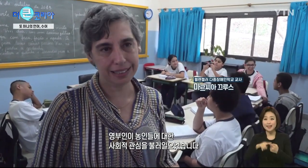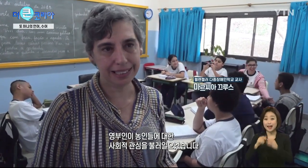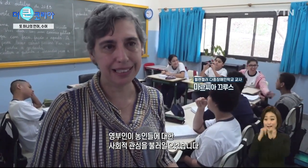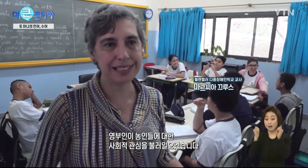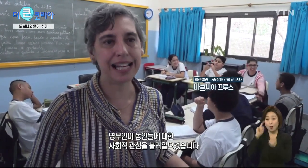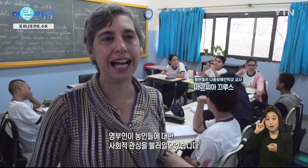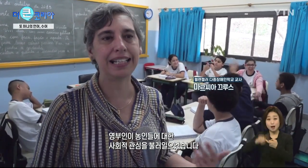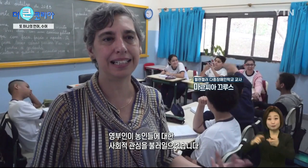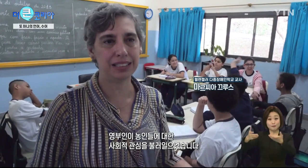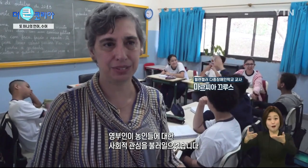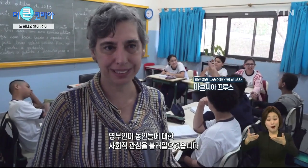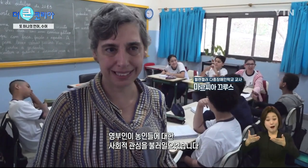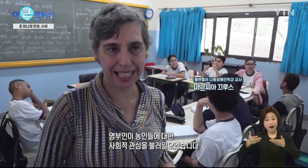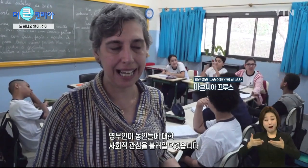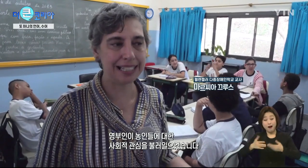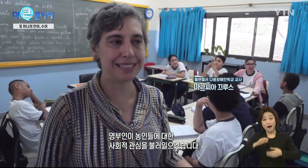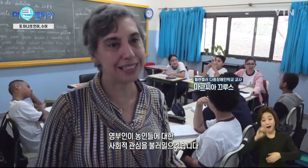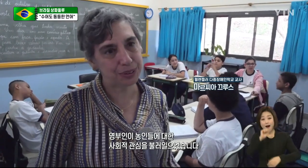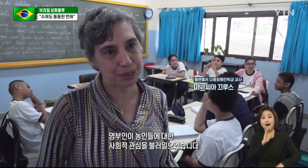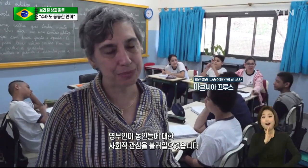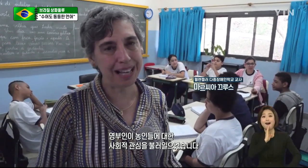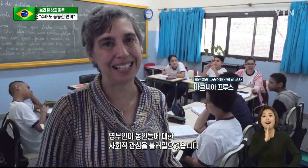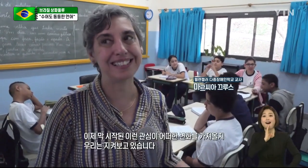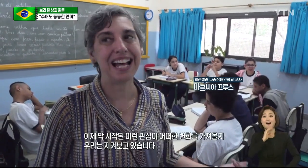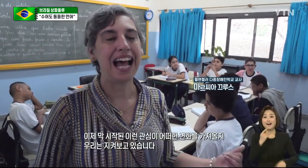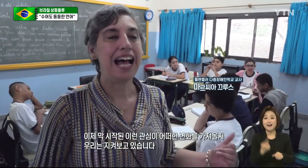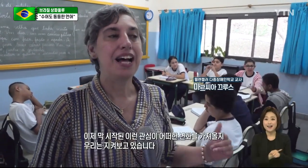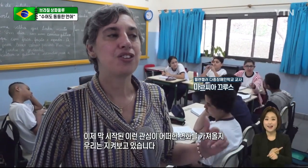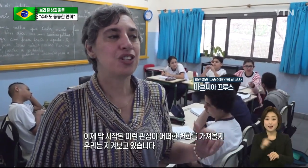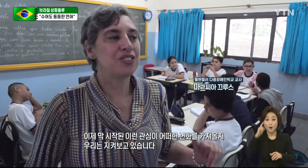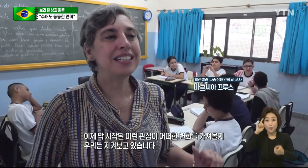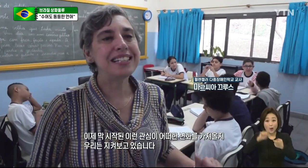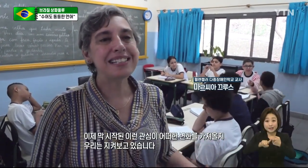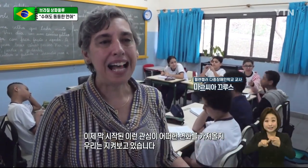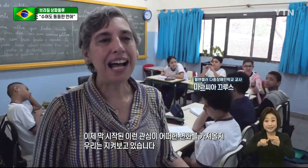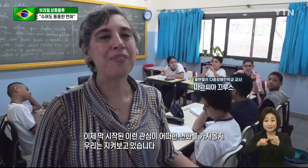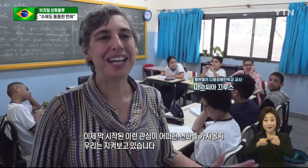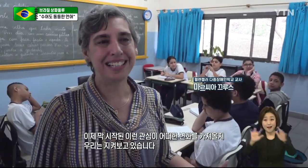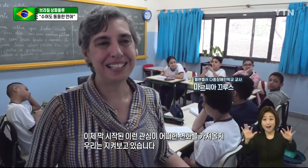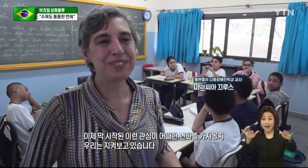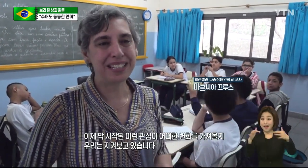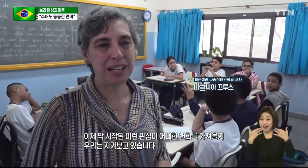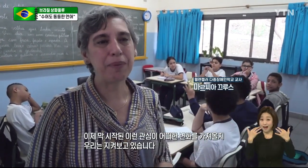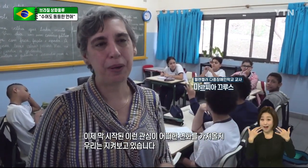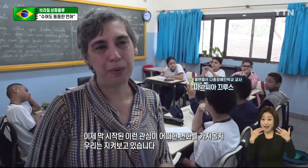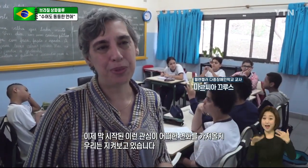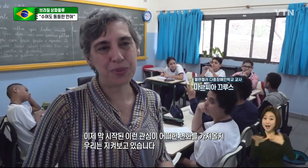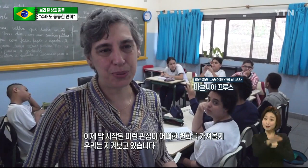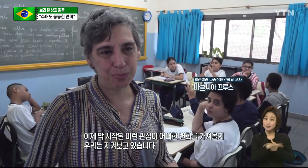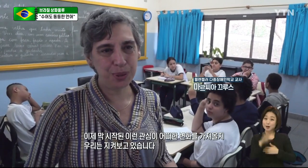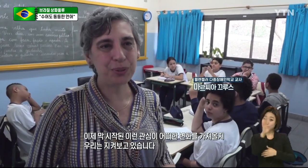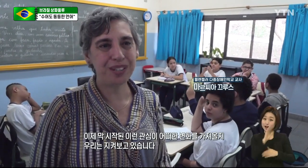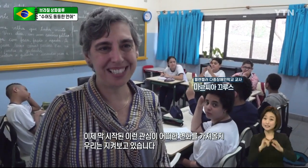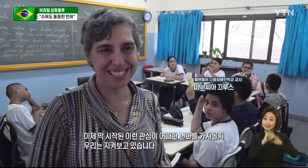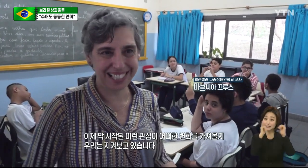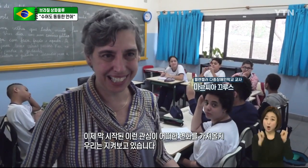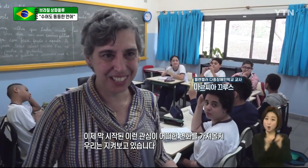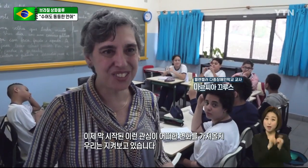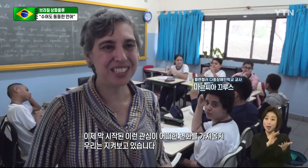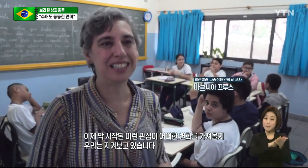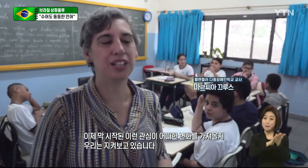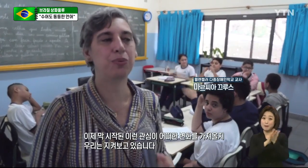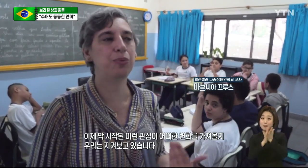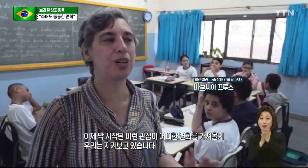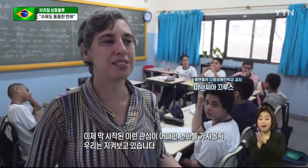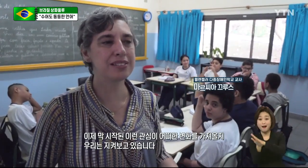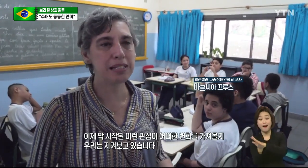mostra interessada nos sinais e tudo mais. A gente ainda está aguardando, né, porque começou muito